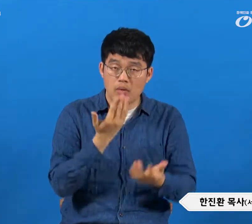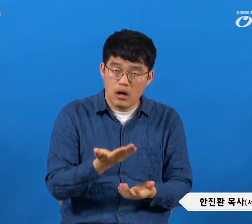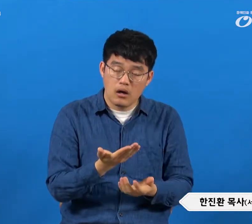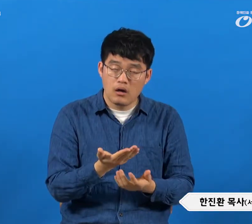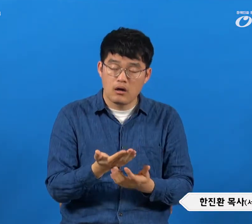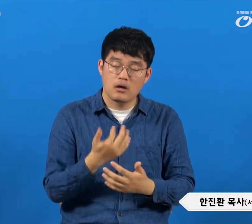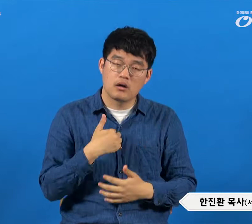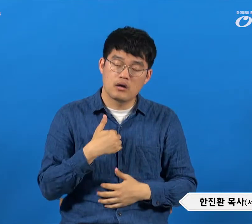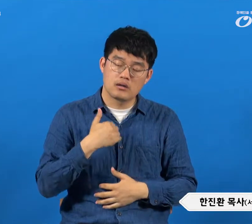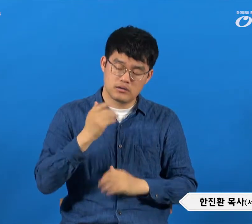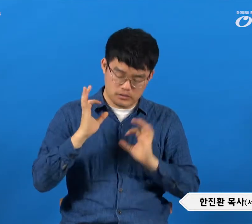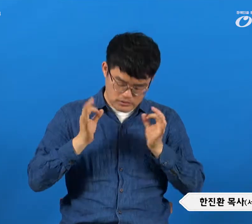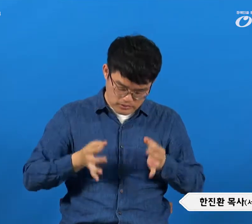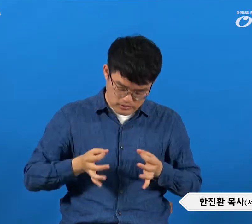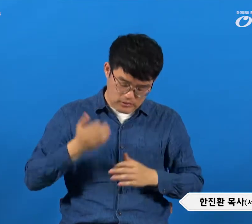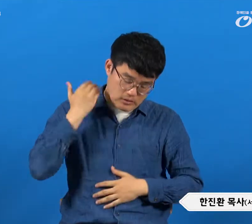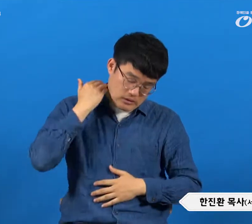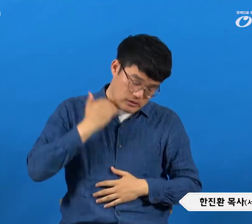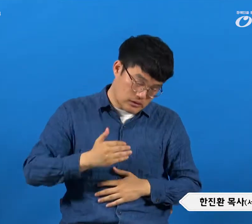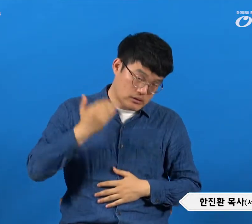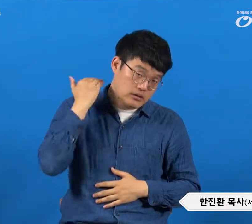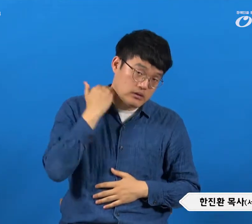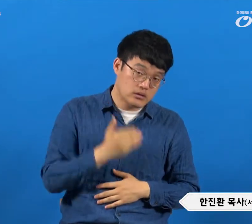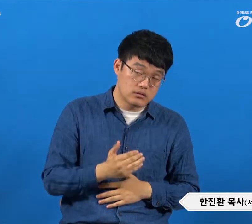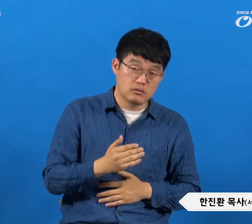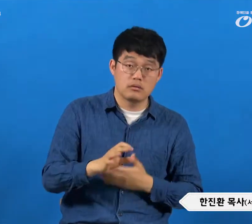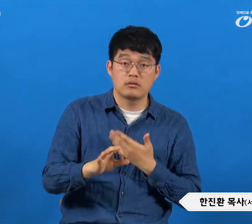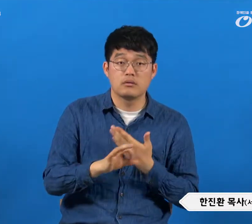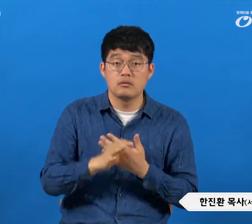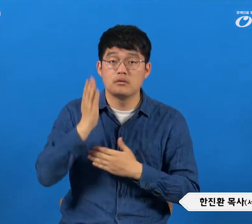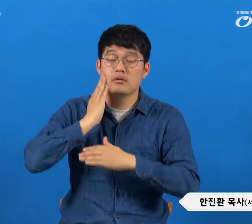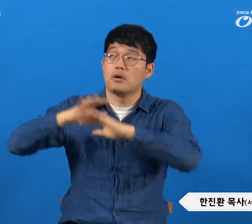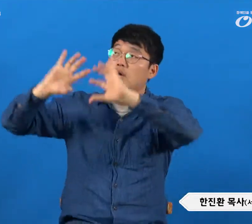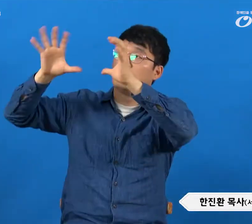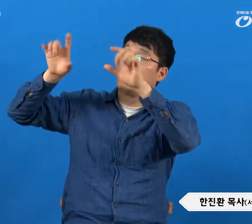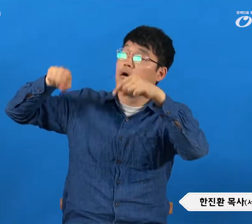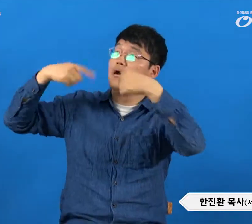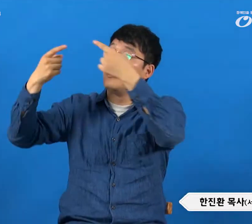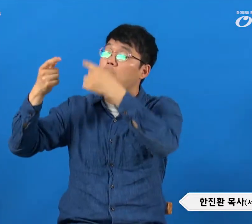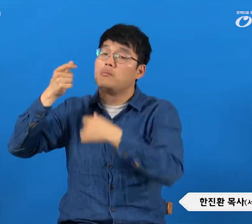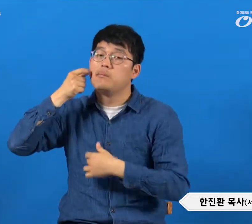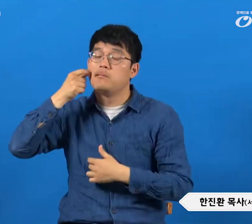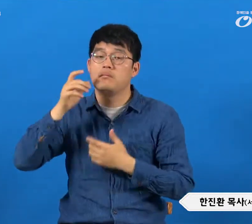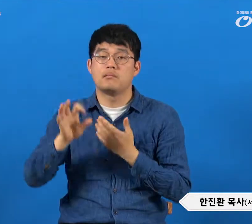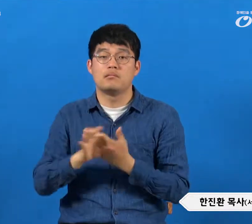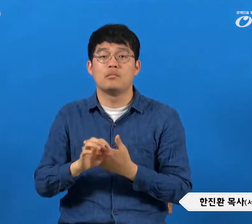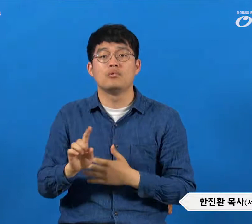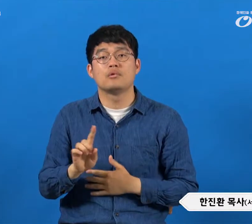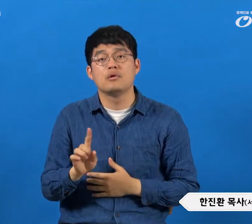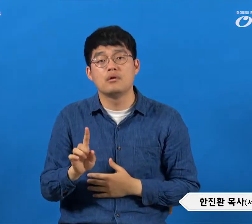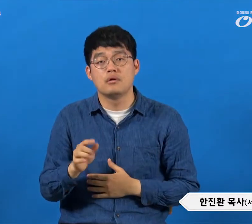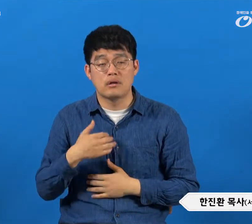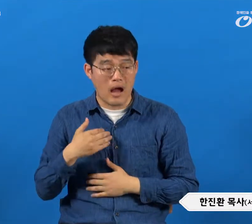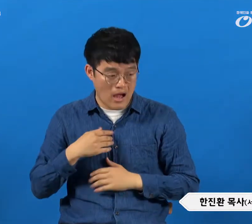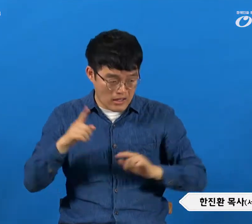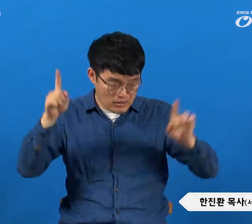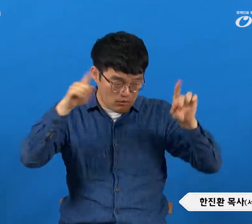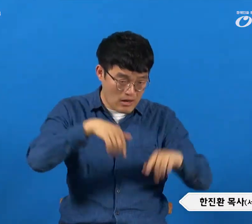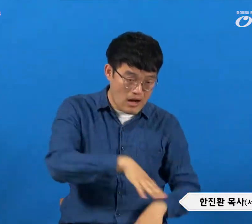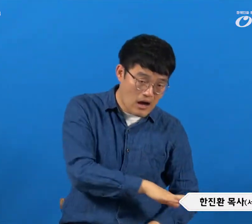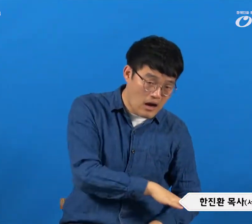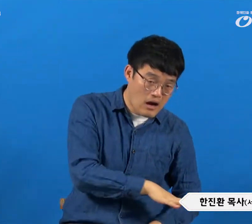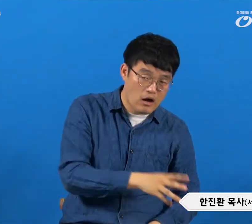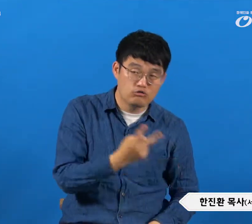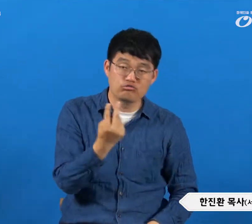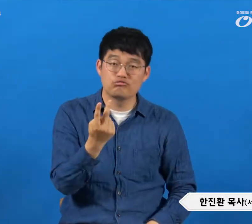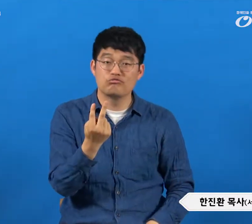도무지 자신이 없었습니다. 그러면 천국 못 가면 뭐 어떤 겁니까? 천국 못 가면 지옥 가는